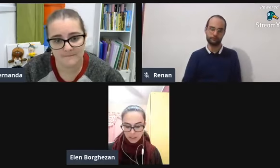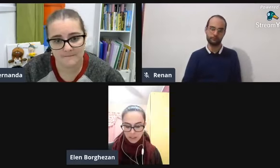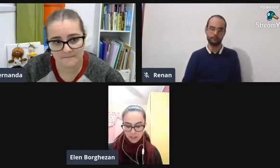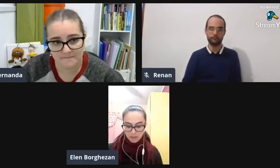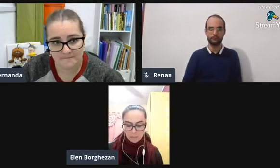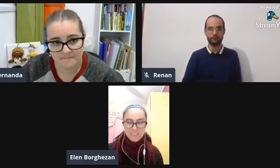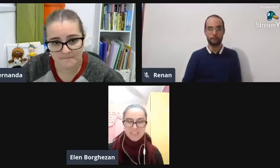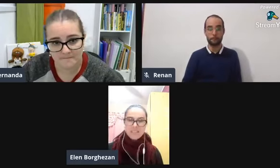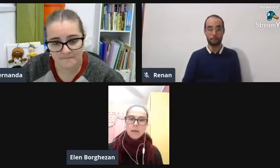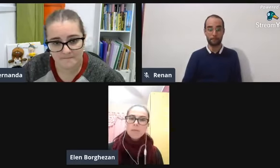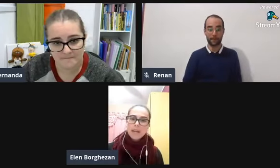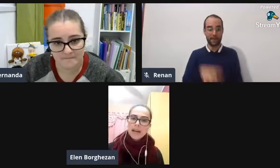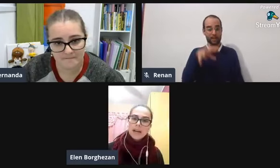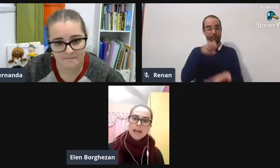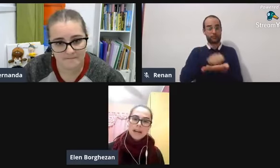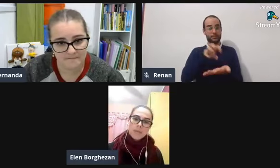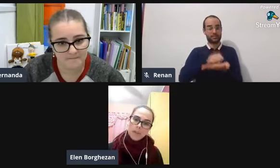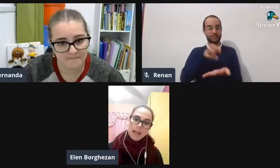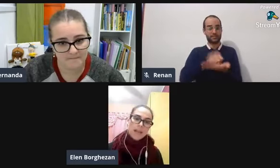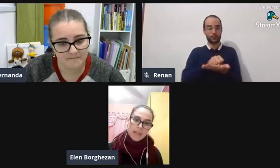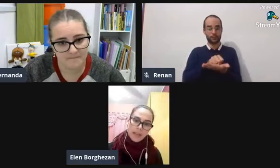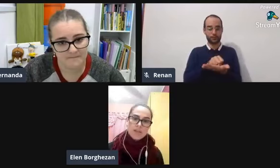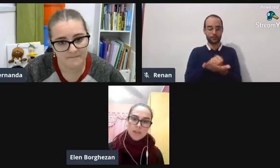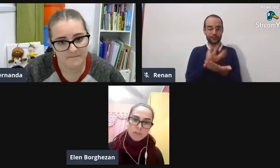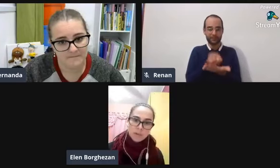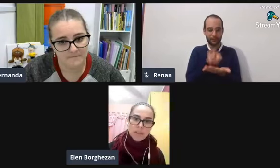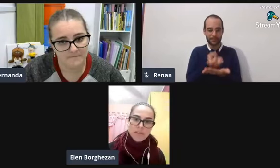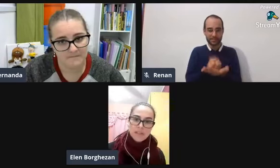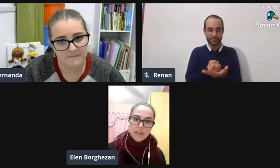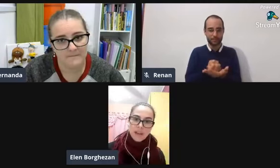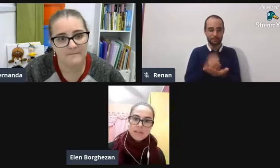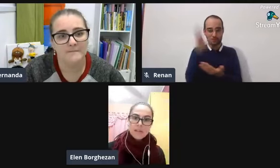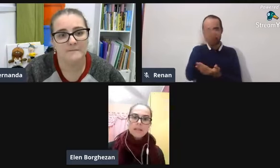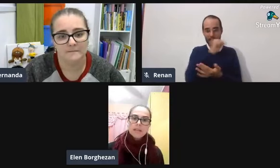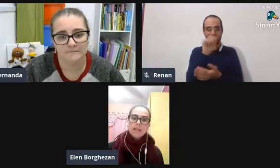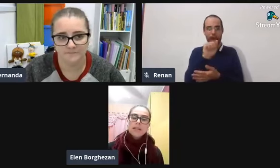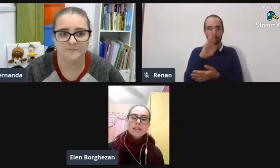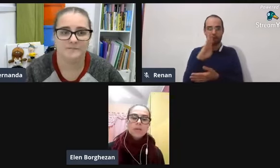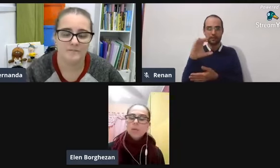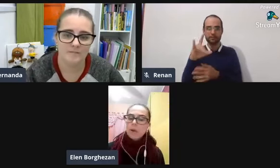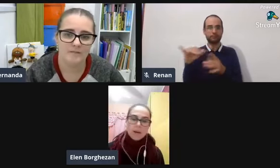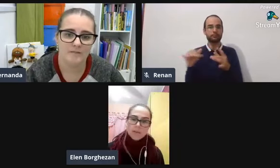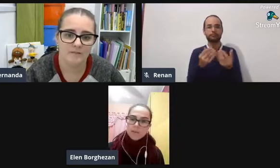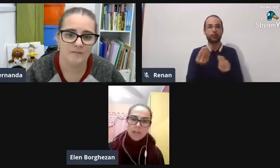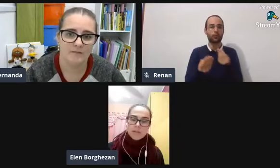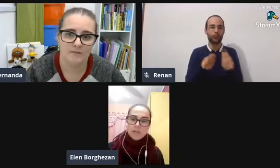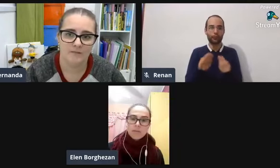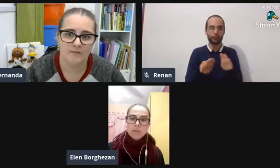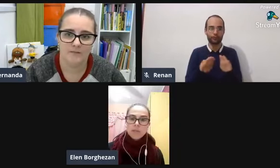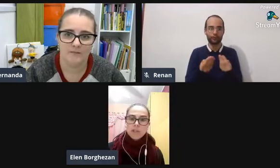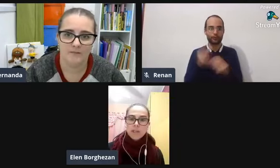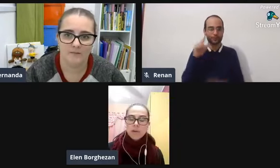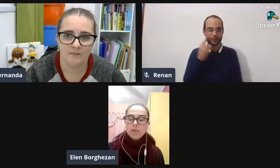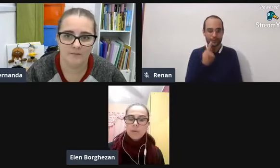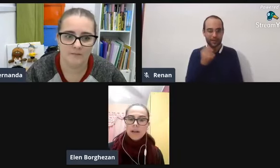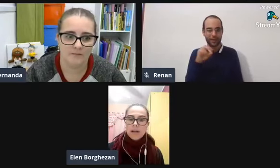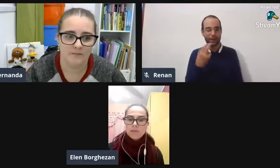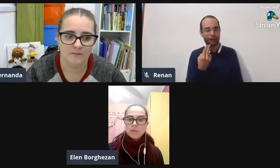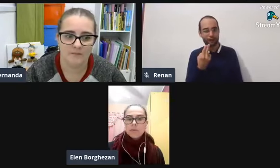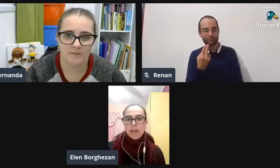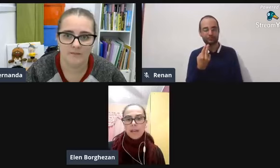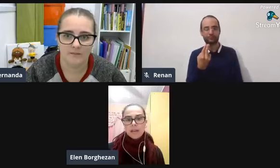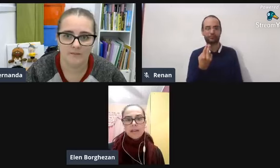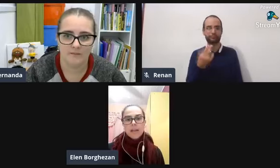Alfabetização, Fernanda, alfabetização para quem tem esse tipo de deficiência, tanto a surdez quanto